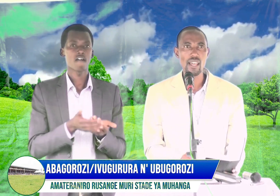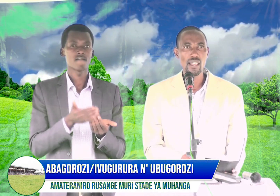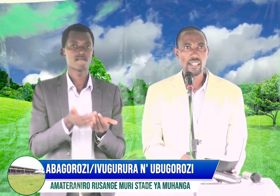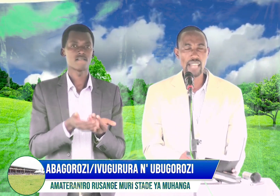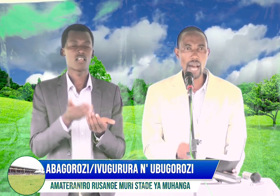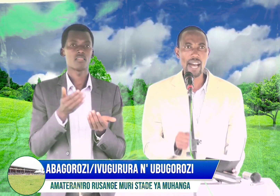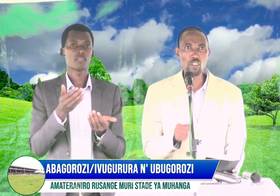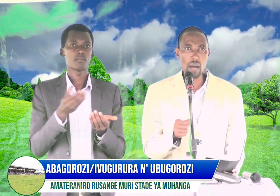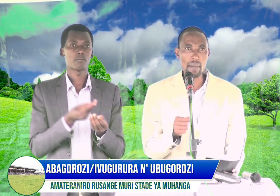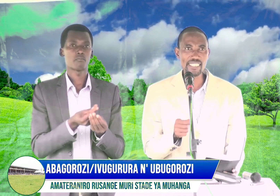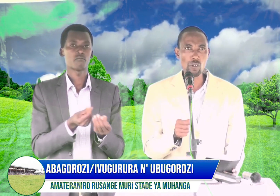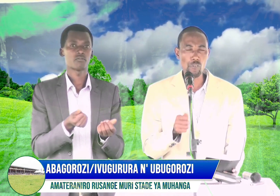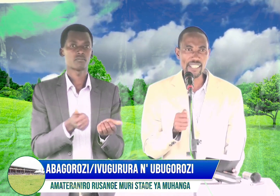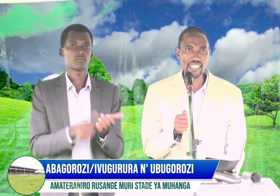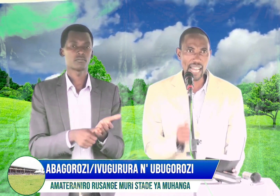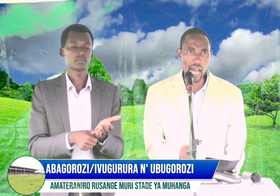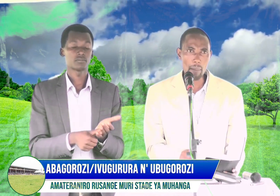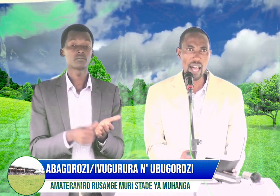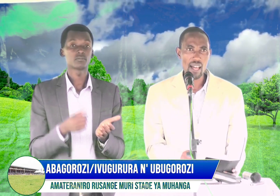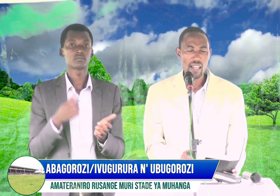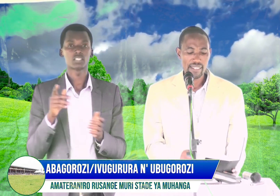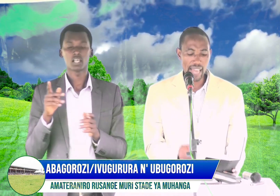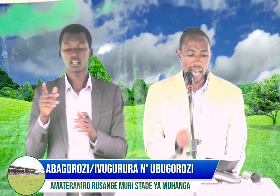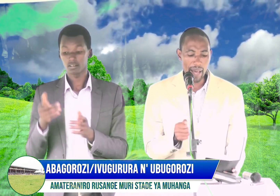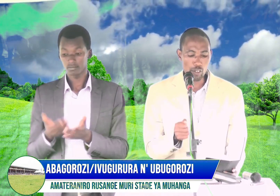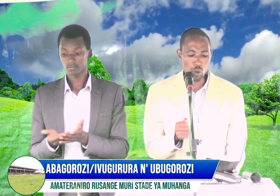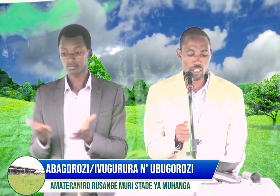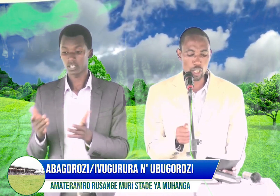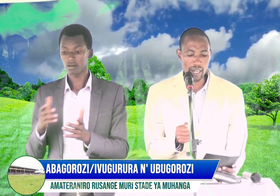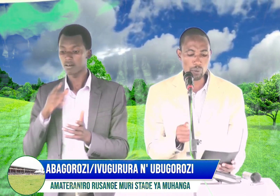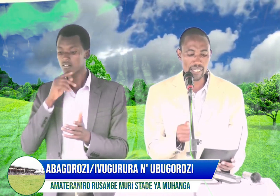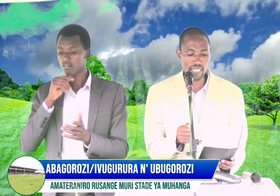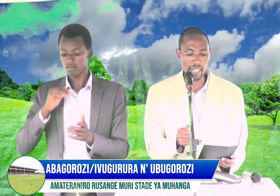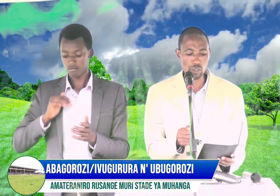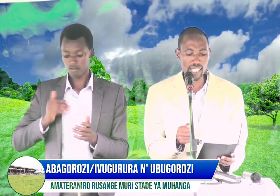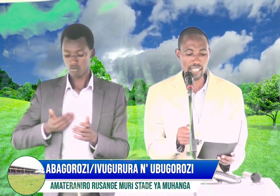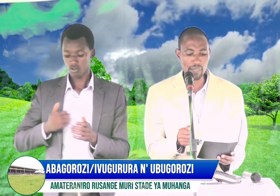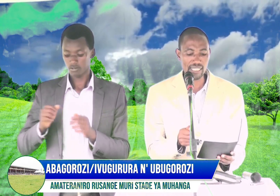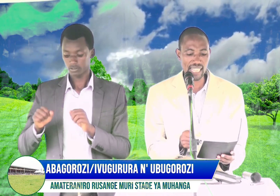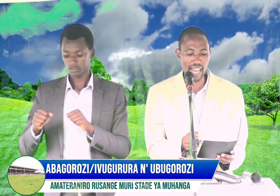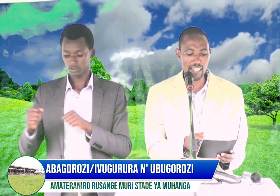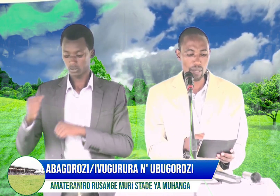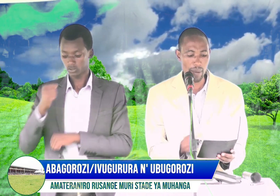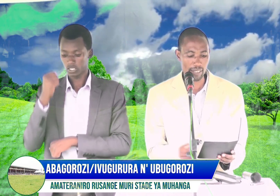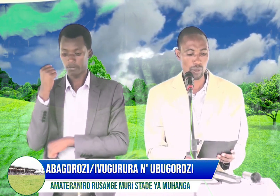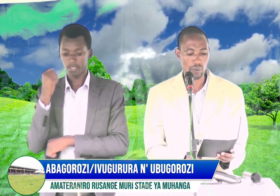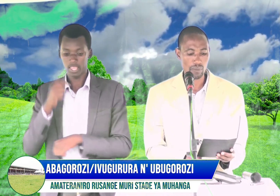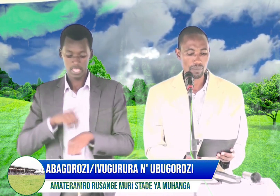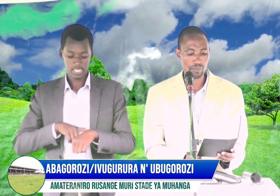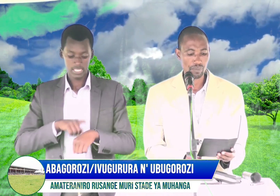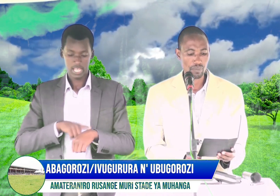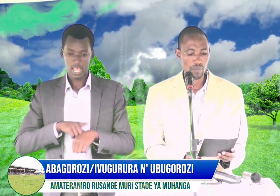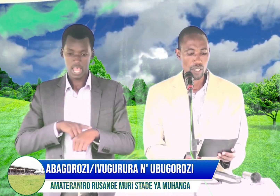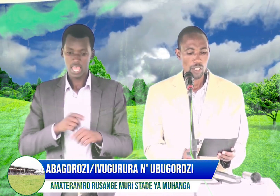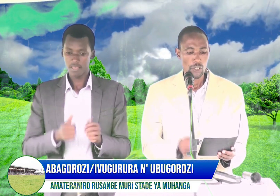bashikamye n'abantu bamaze gufata ingamba n'abantu washobora kwitabaza ugeze mu isaha y'ibibazo